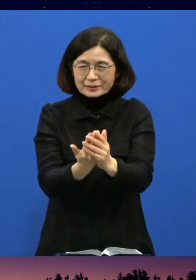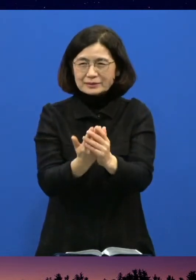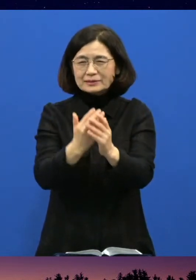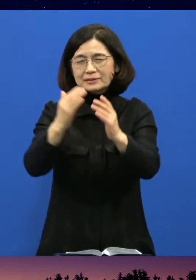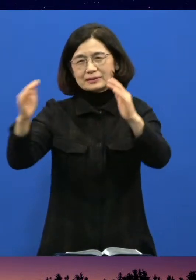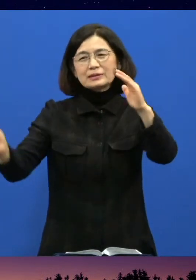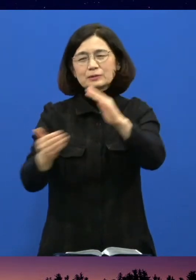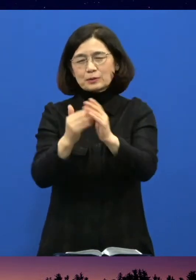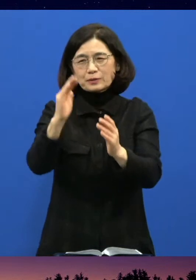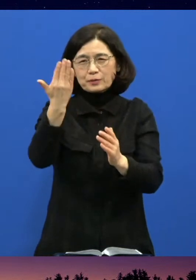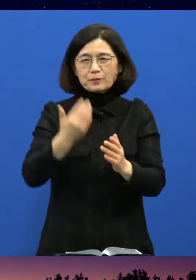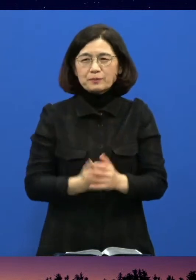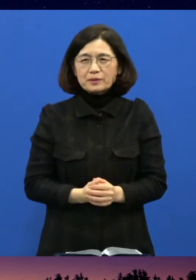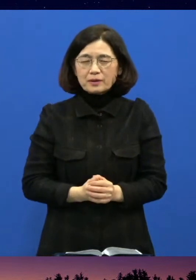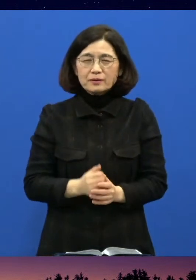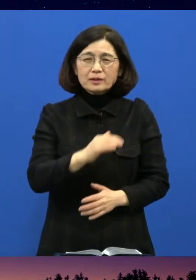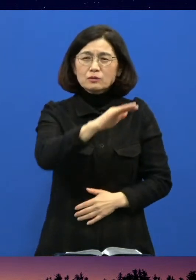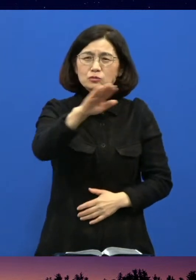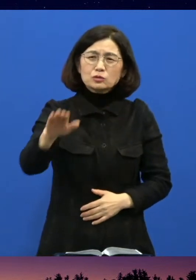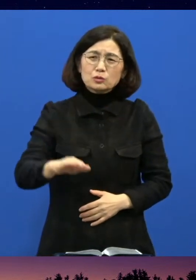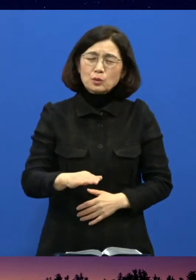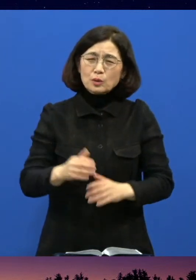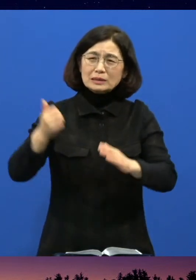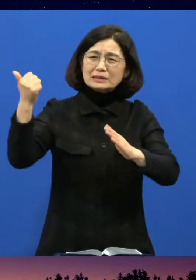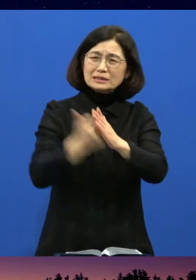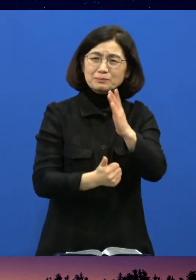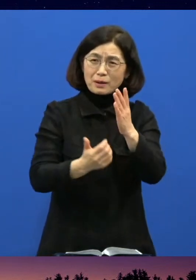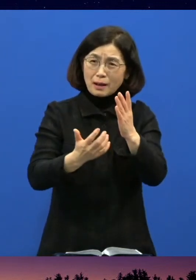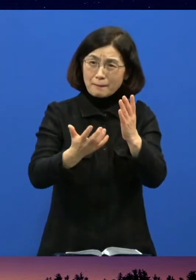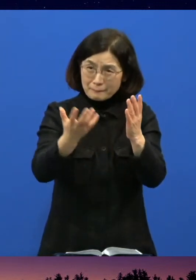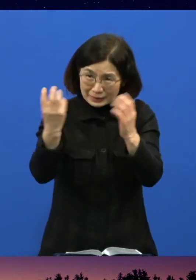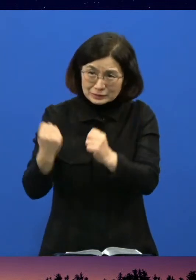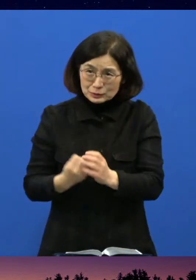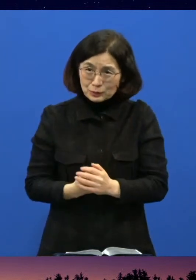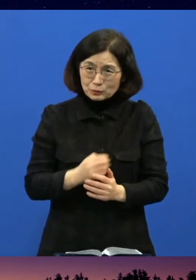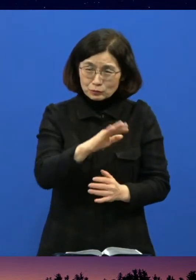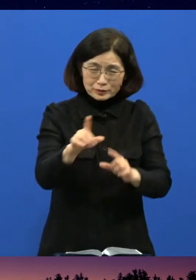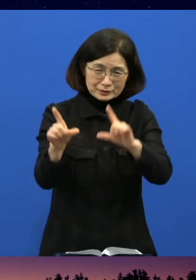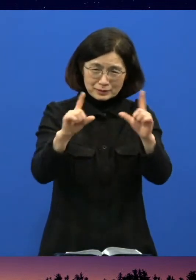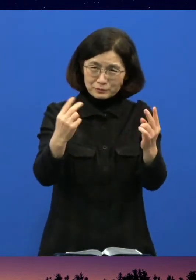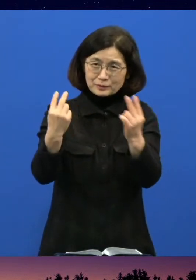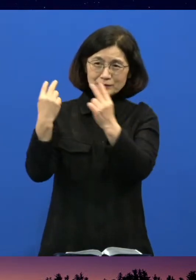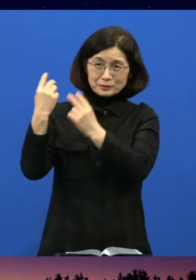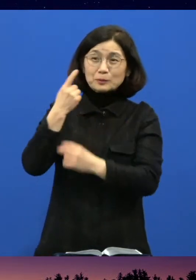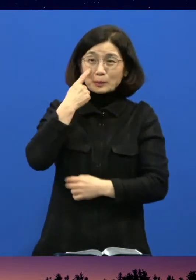여러분, 우리도 얼마나 많은 실패를 했습니까? 돌아보면 얼마나 많은 실패들이 있었습니까?